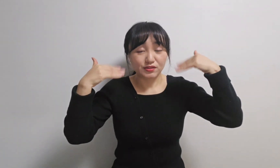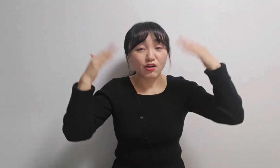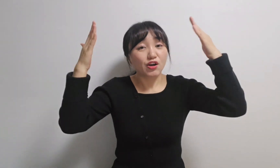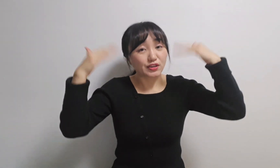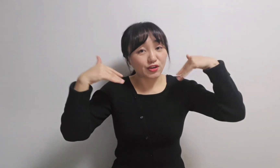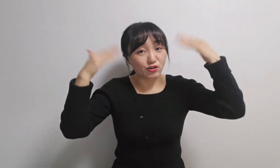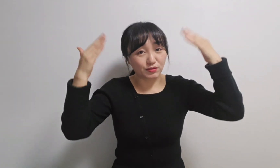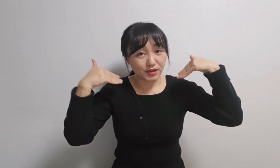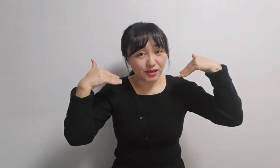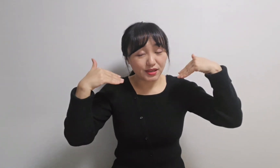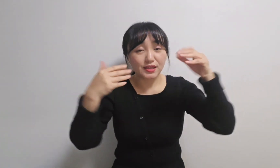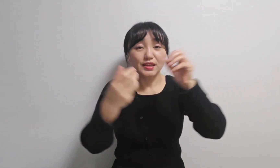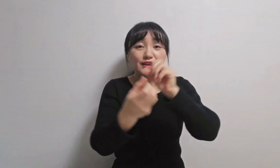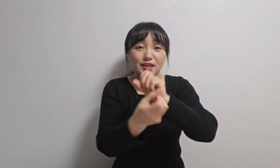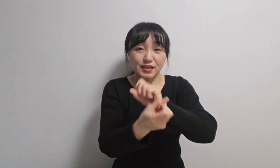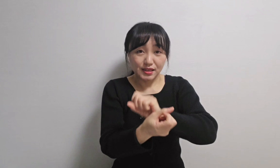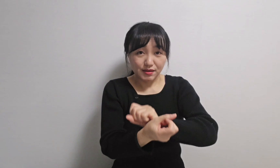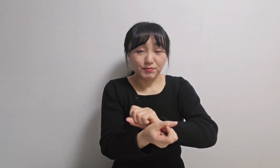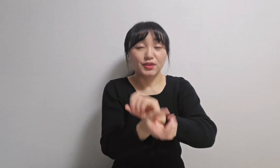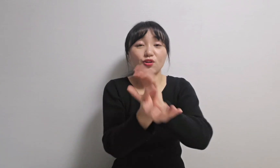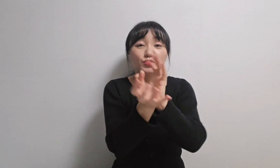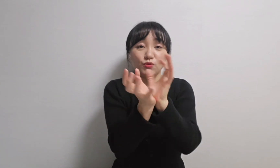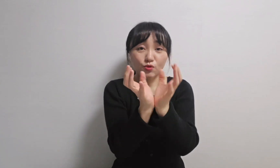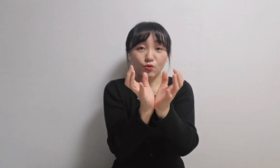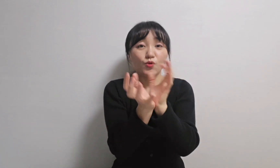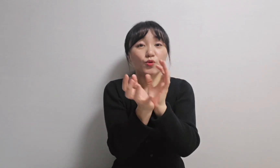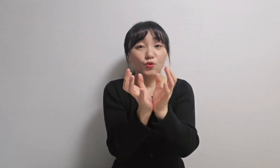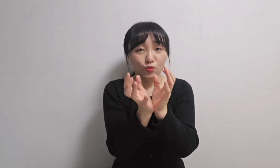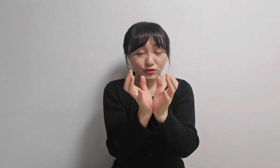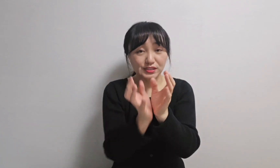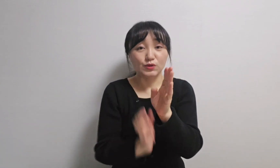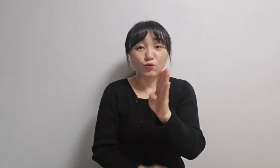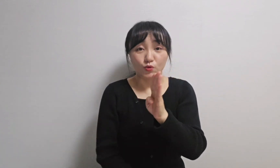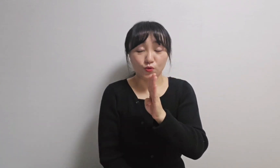그래서 여름에 피어도 꽃이 고,